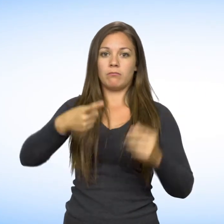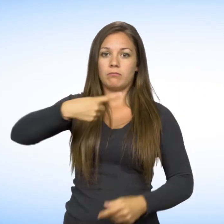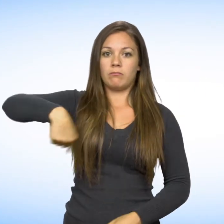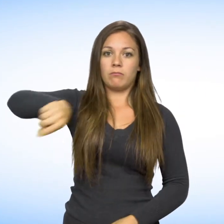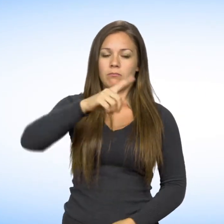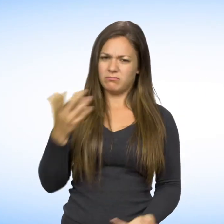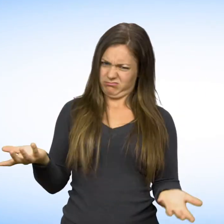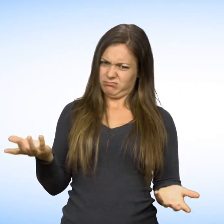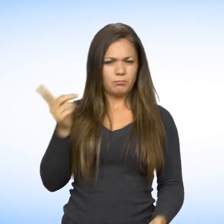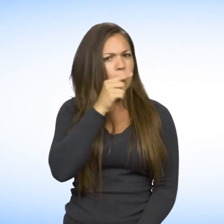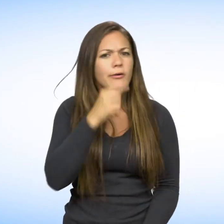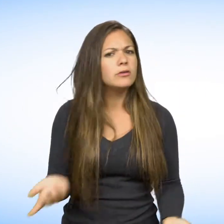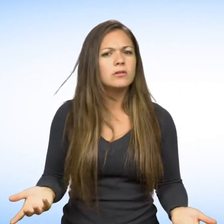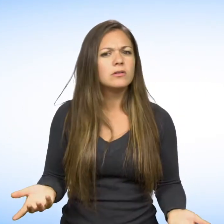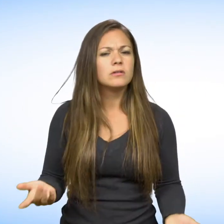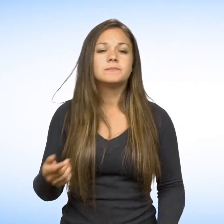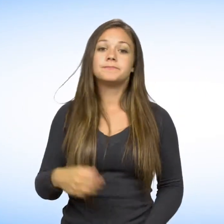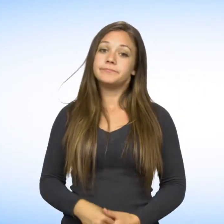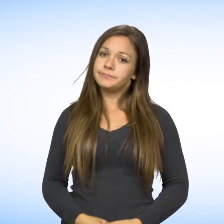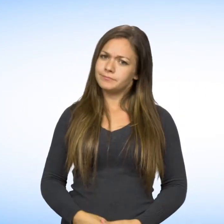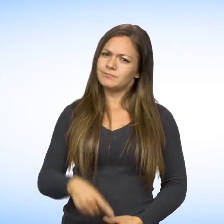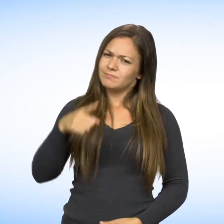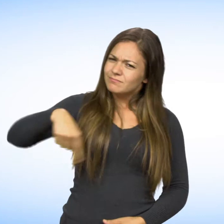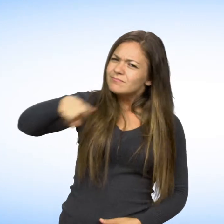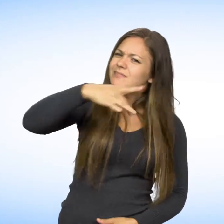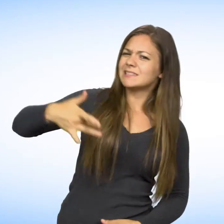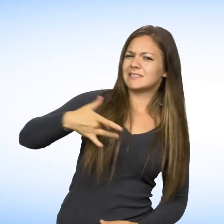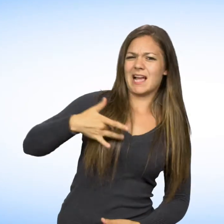notez que le statut du français officielle au québec n'est pas discriminatoire